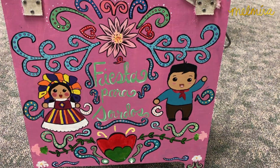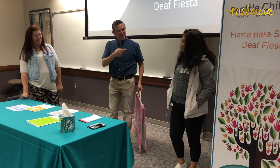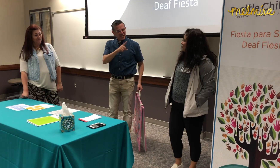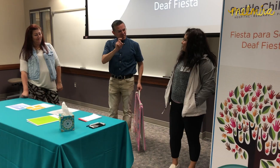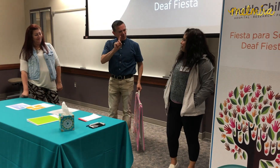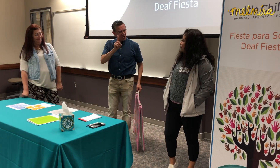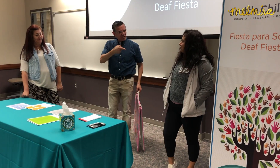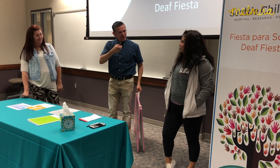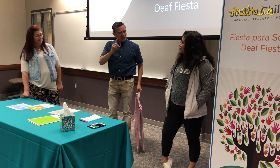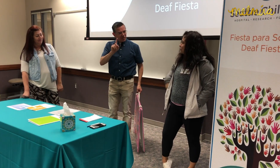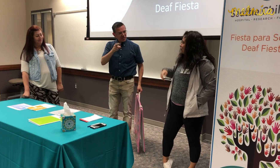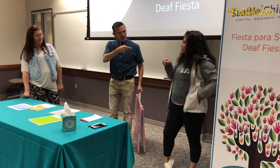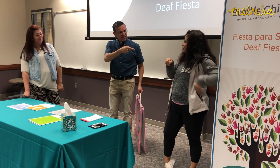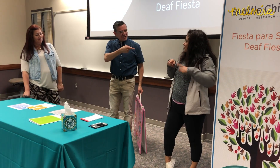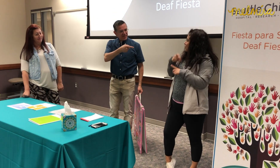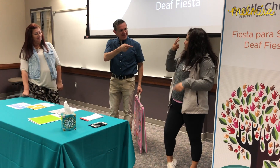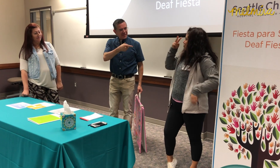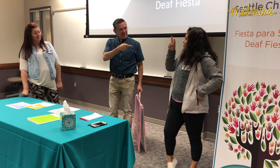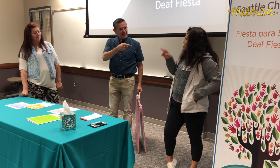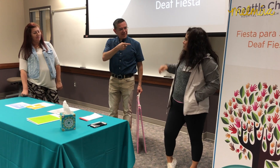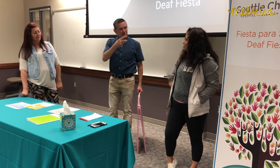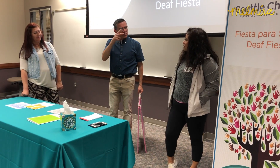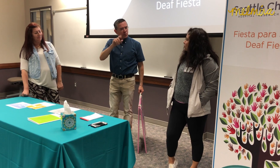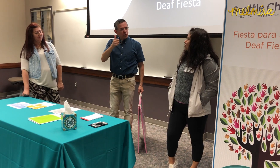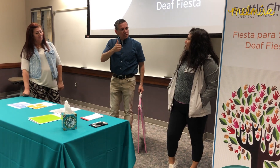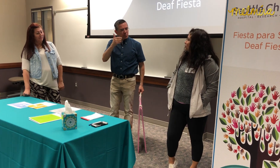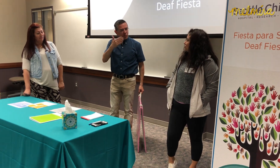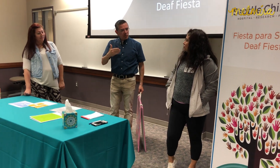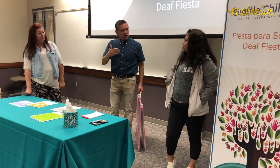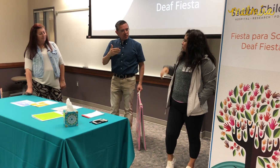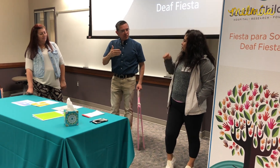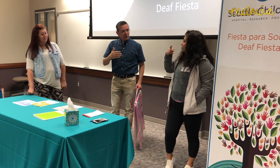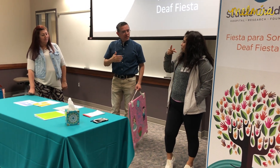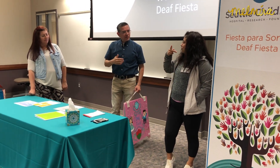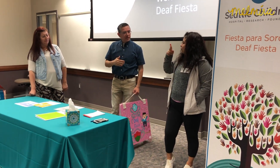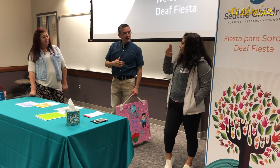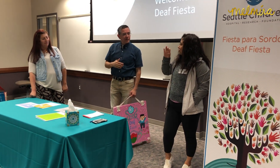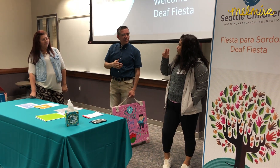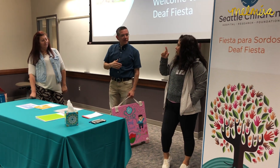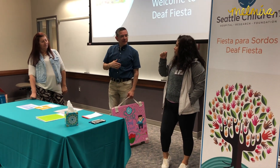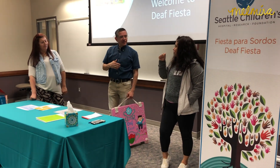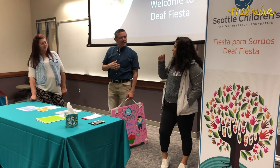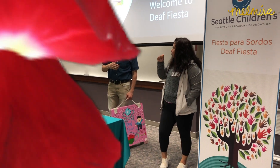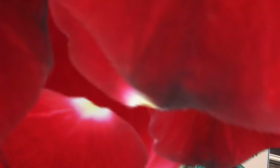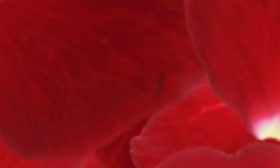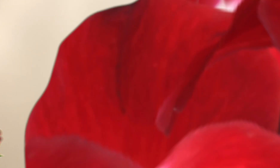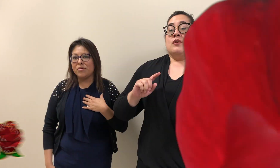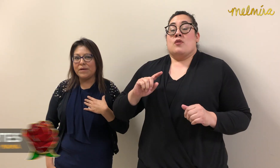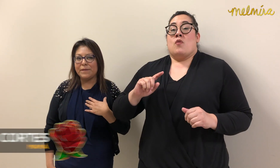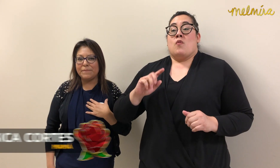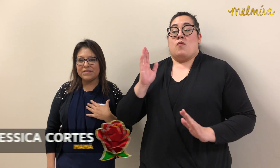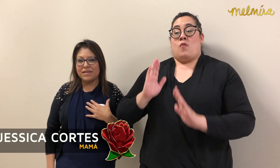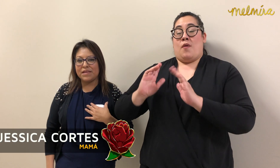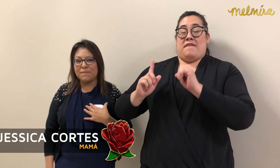La pinté yo. Oye, ¿y de dónde eres? ¿De México? ¿Y qué parte de México? Yo me enteré que mi